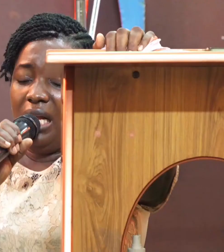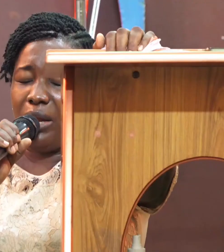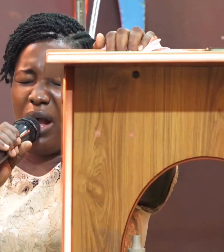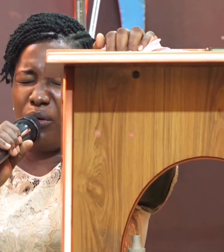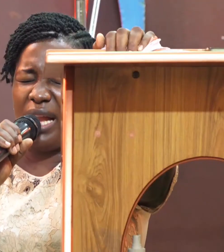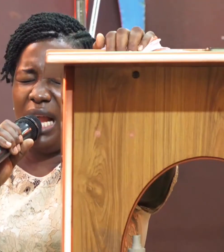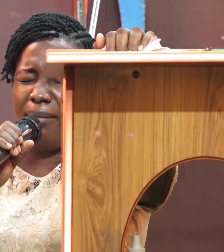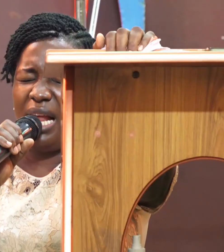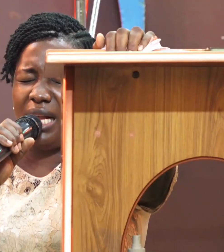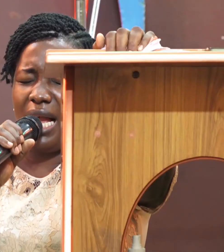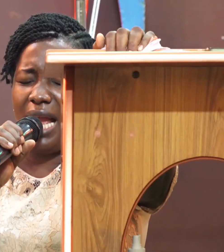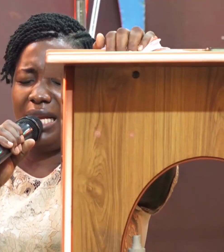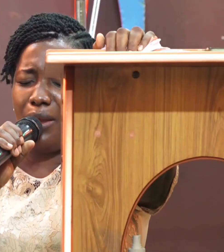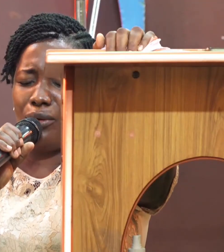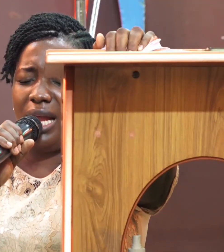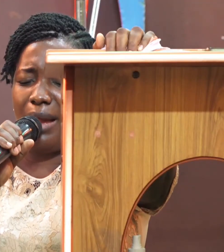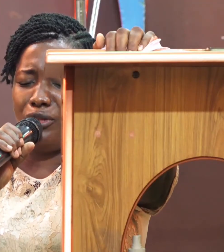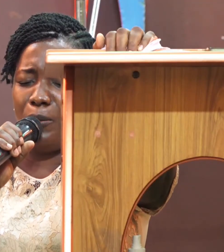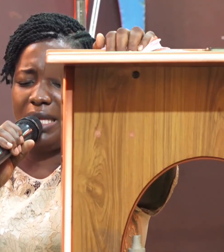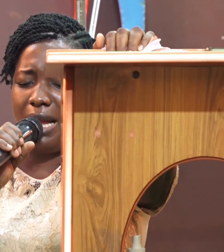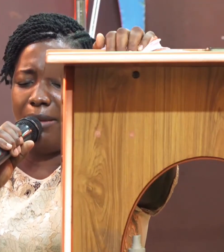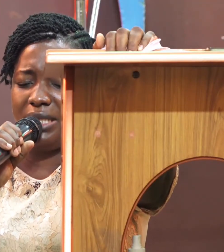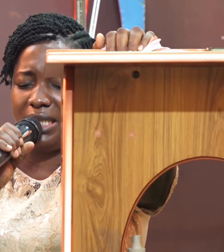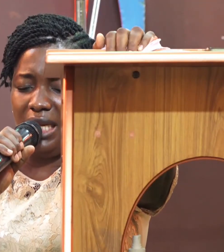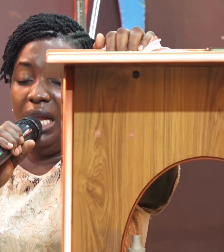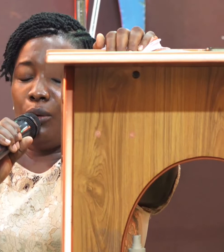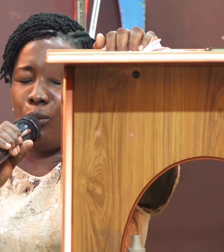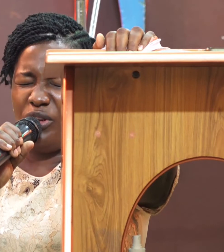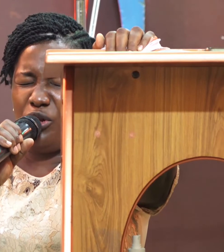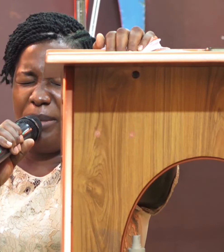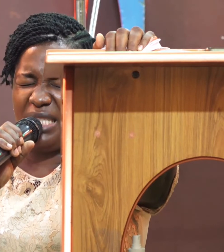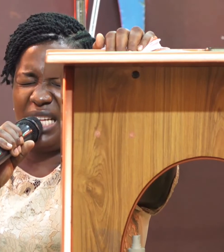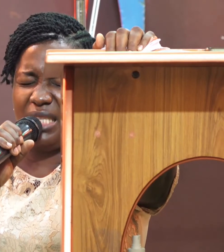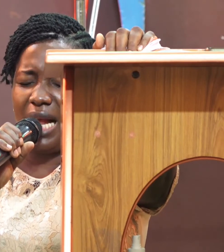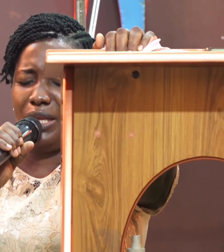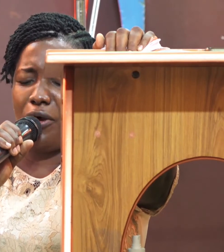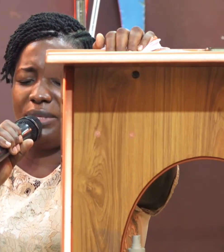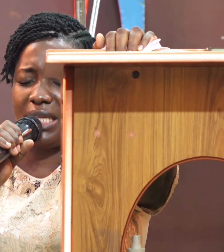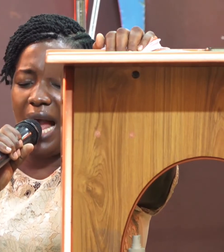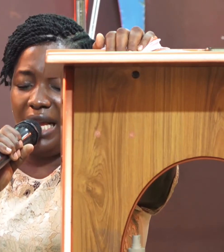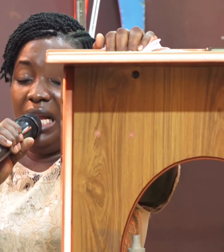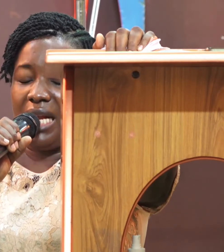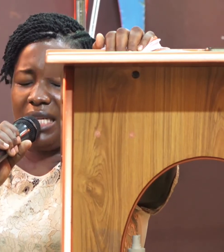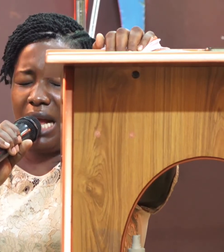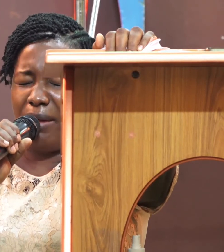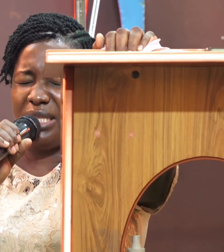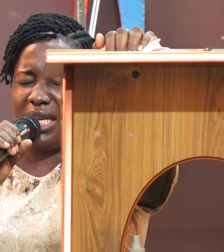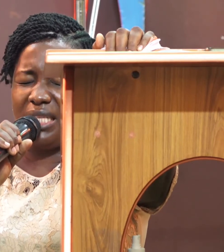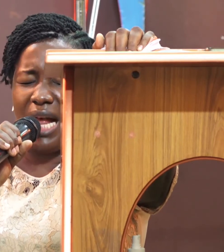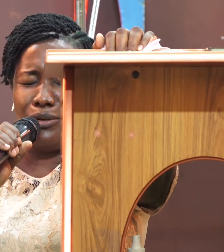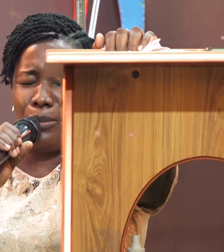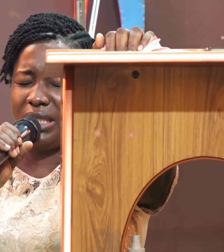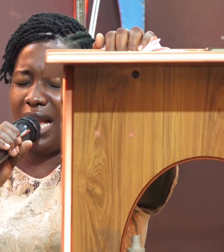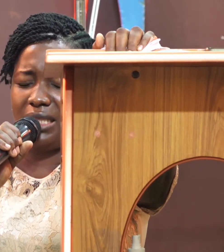baasiiga newankubadde nga malayika yali ayina kugenda mu nnyumba z'abamisiri munyumba ezezitaliko musayi